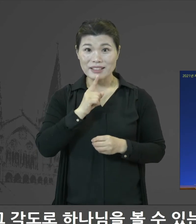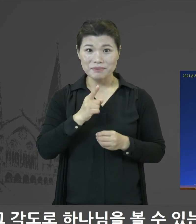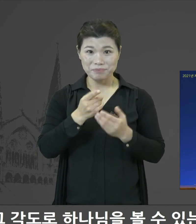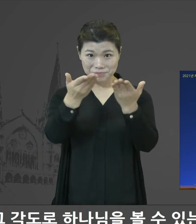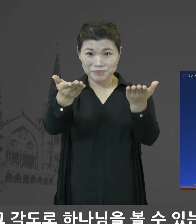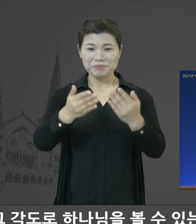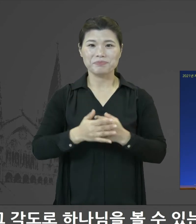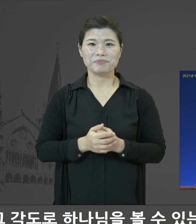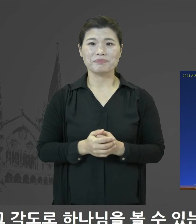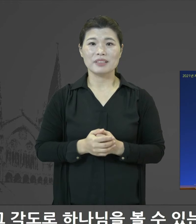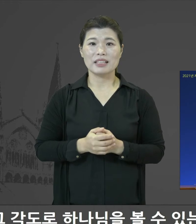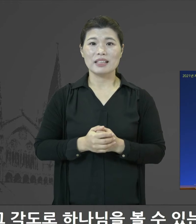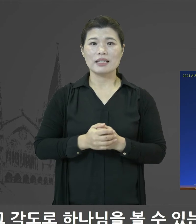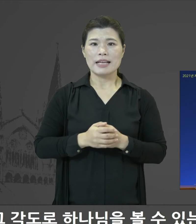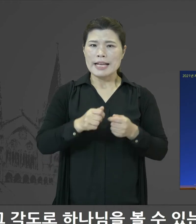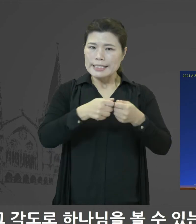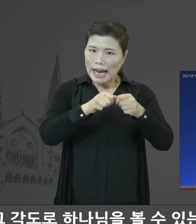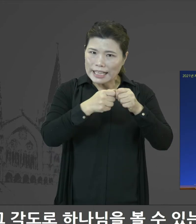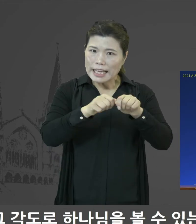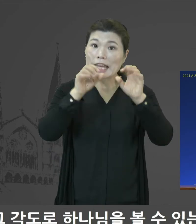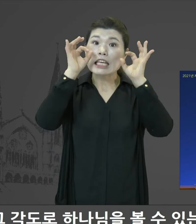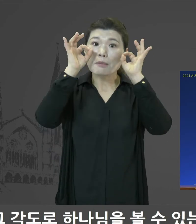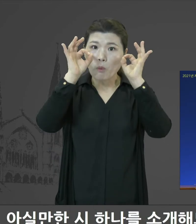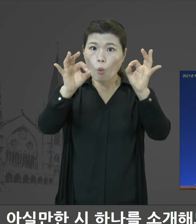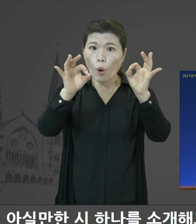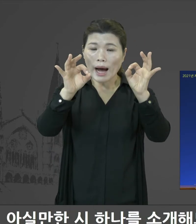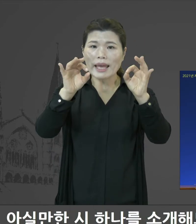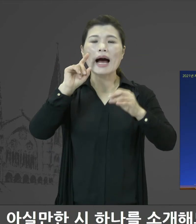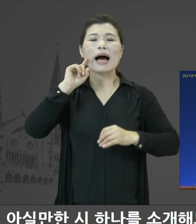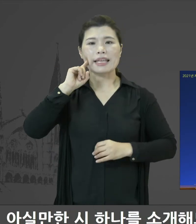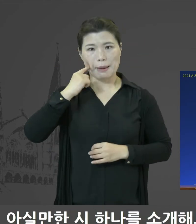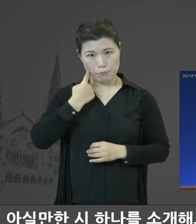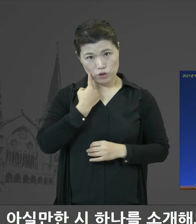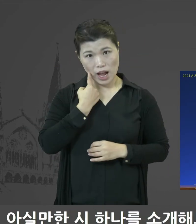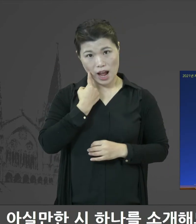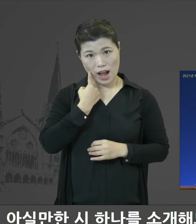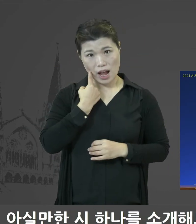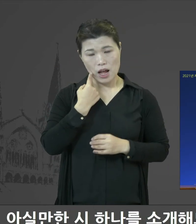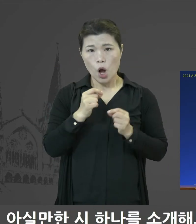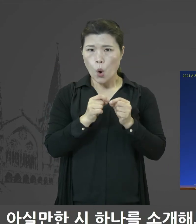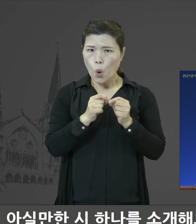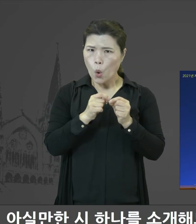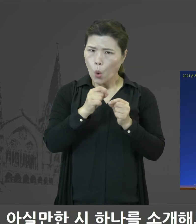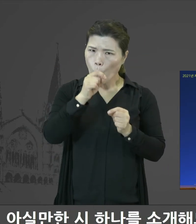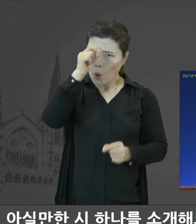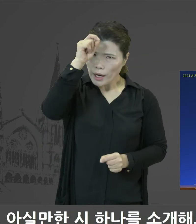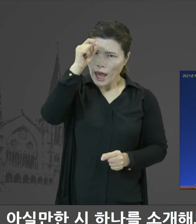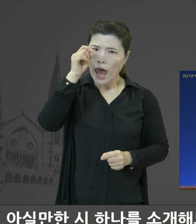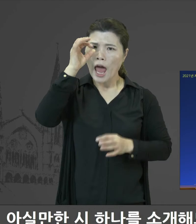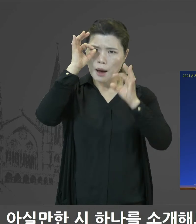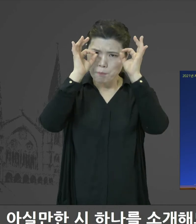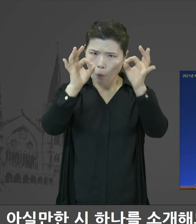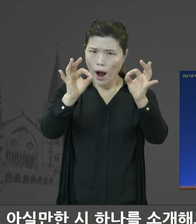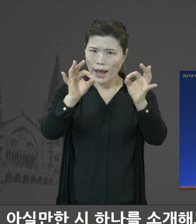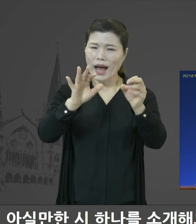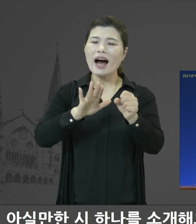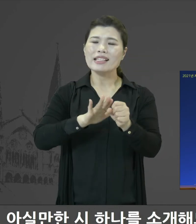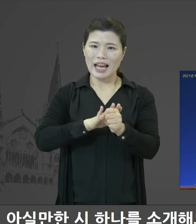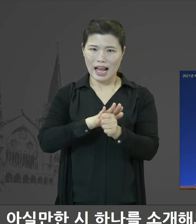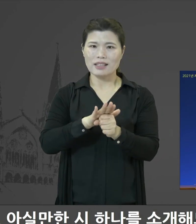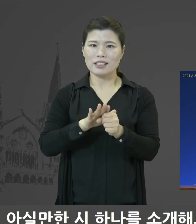드리겠습니다. 자세히 보아야 예쁘다, 오래 보아야